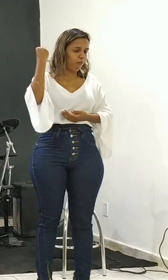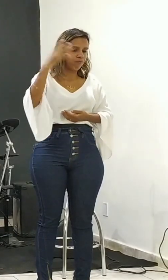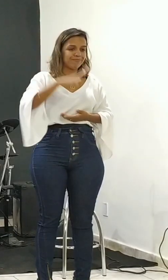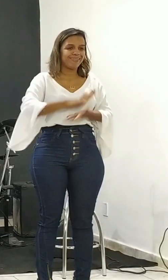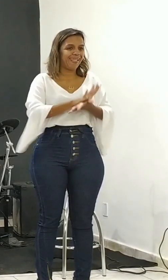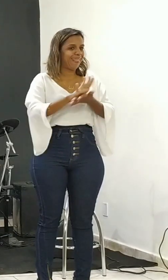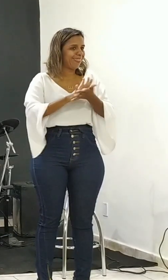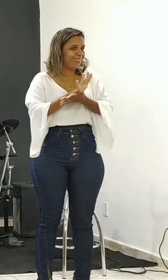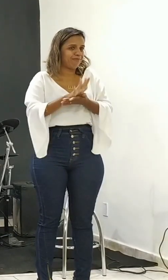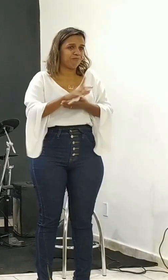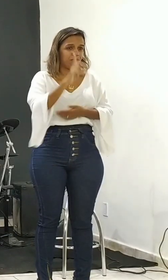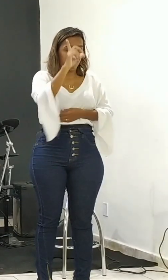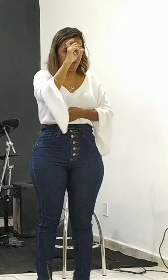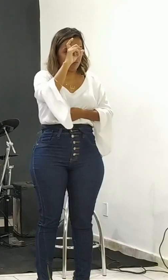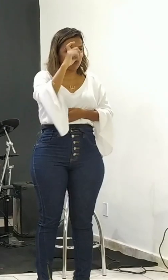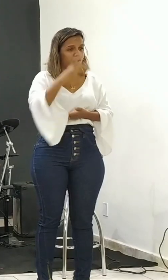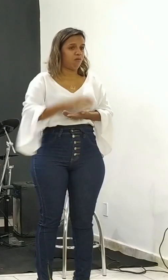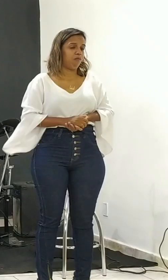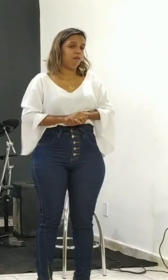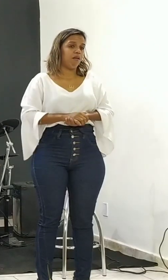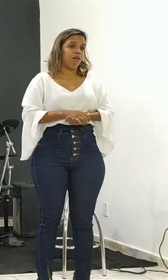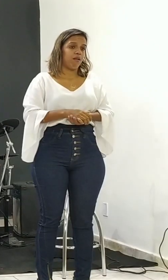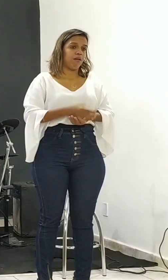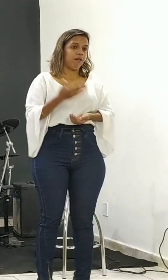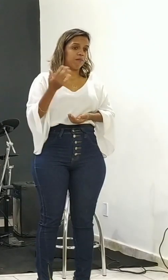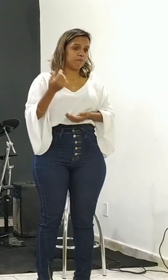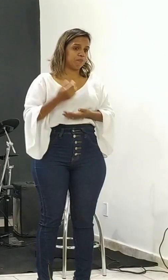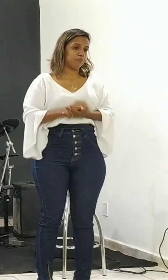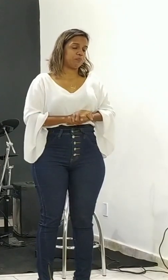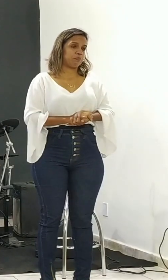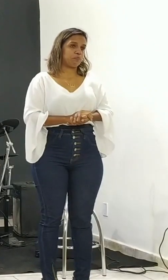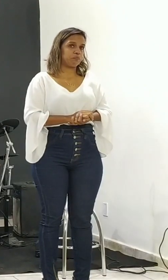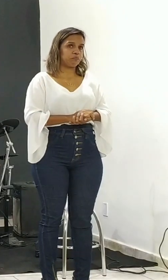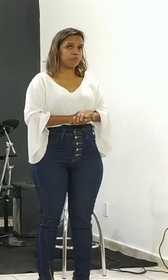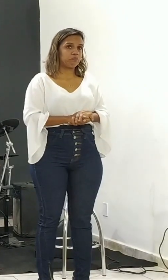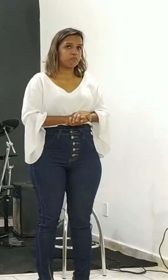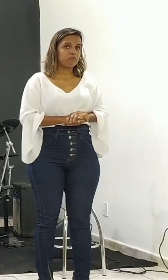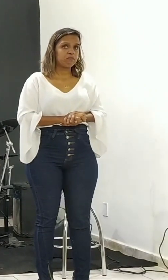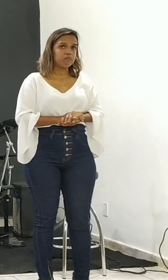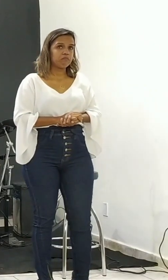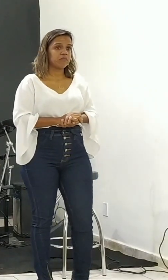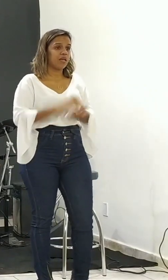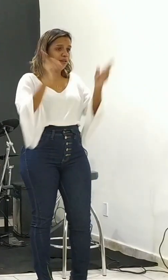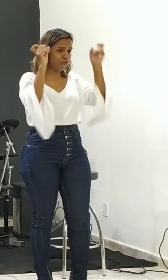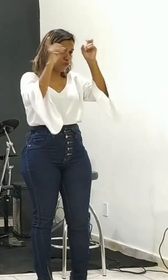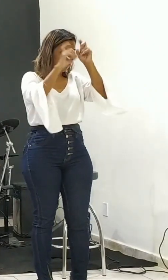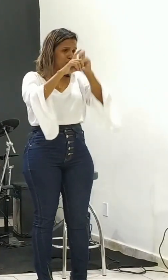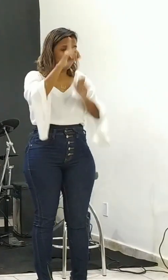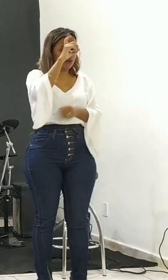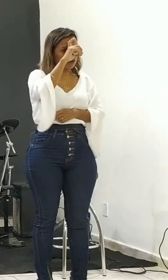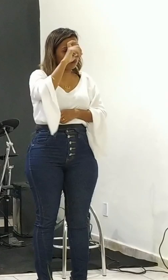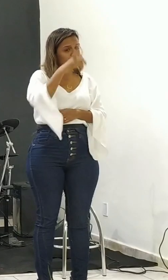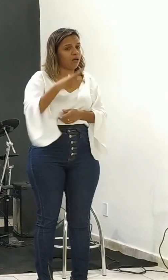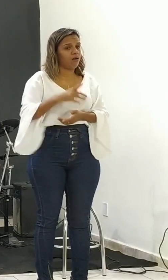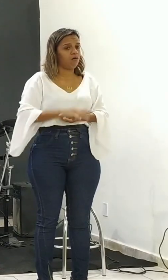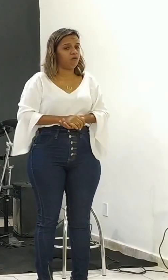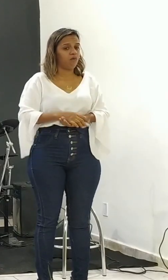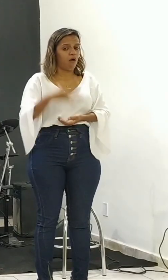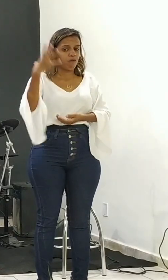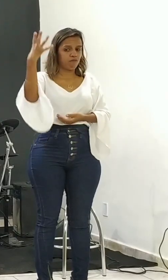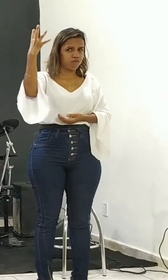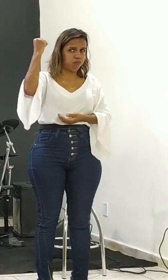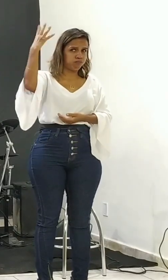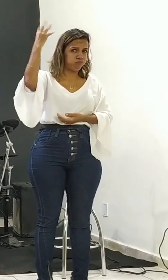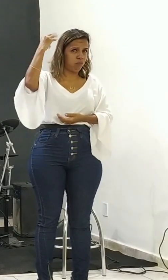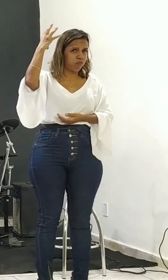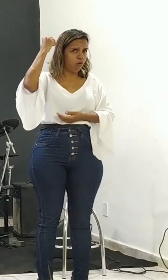Lá em Barbacena o que tinha era um raio-x velho, mais ou menos da Segunda Guerra Mundial, que dava uma chapa assim meio